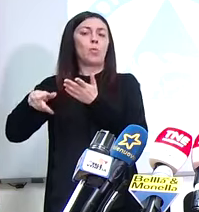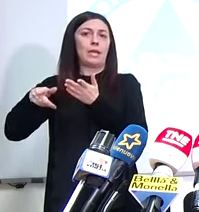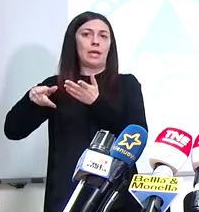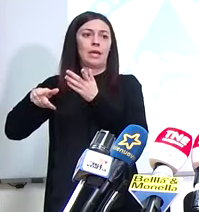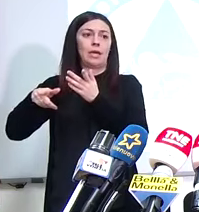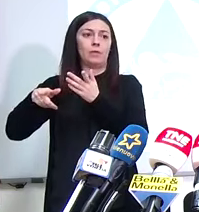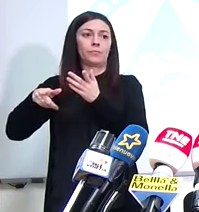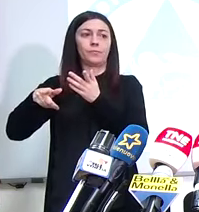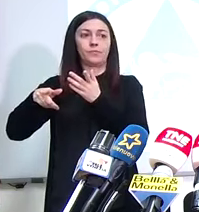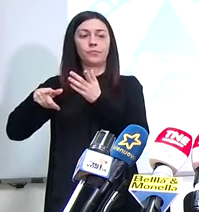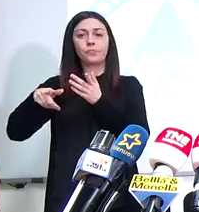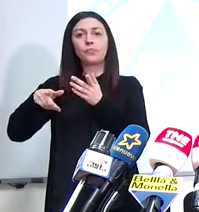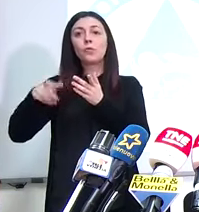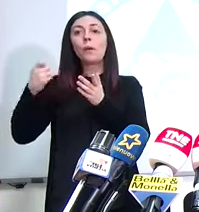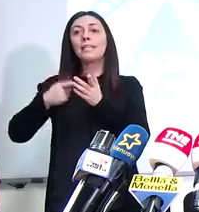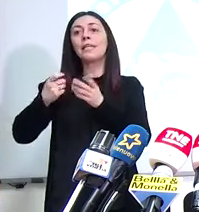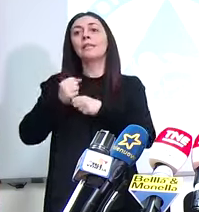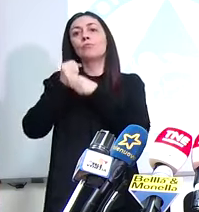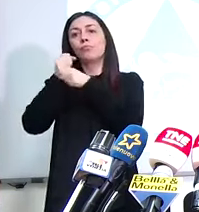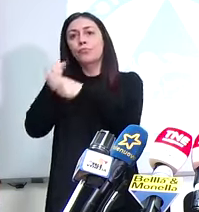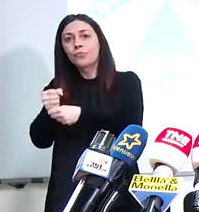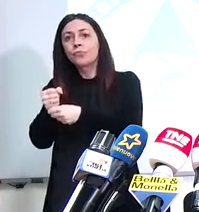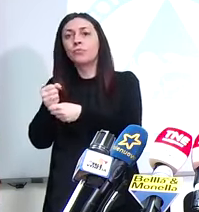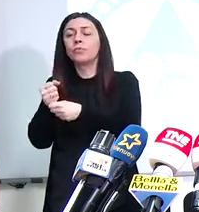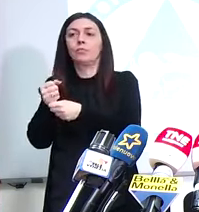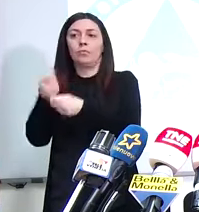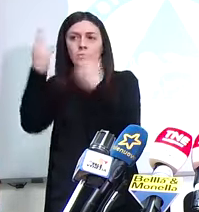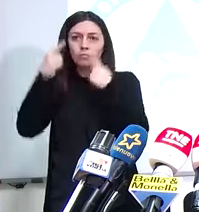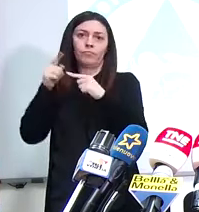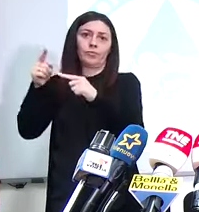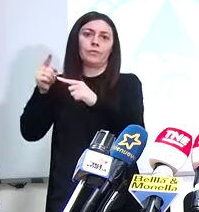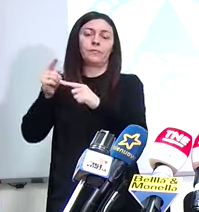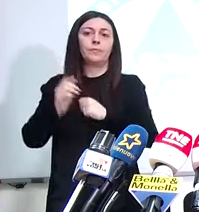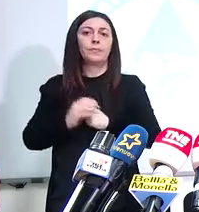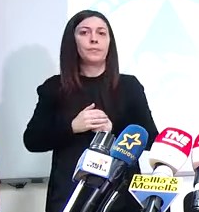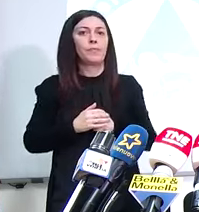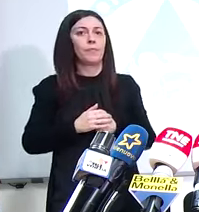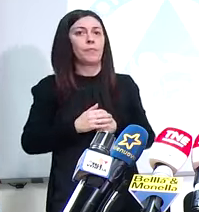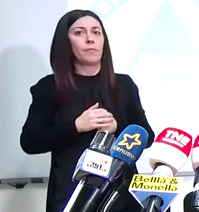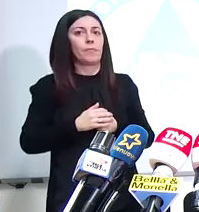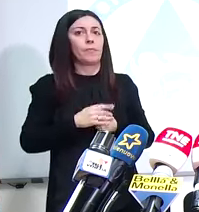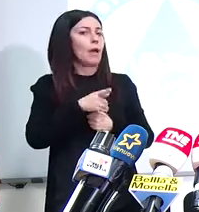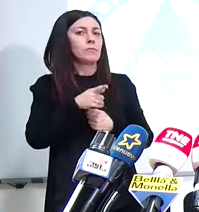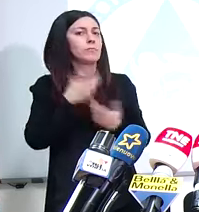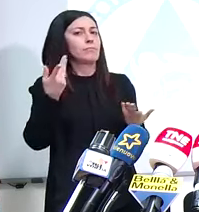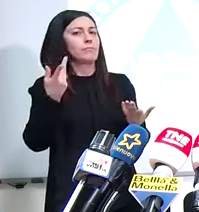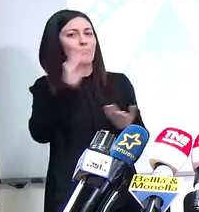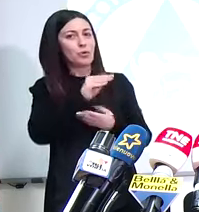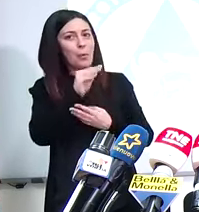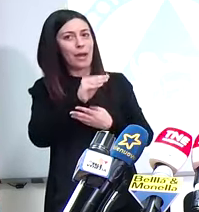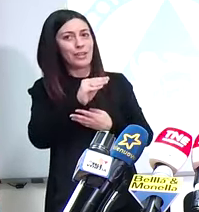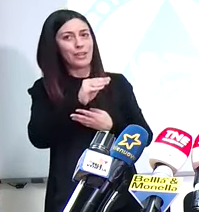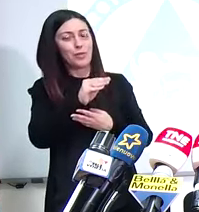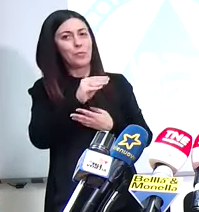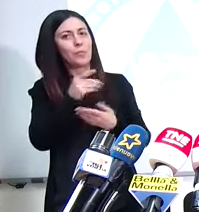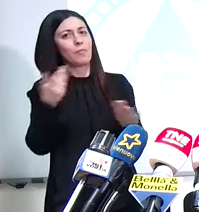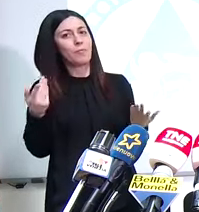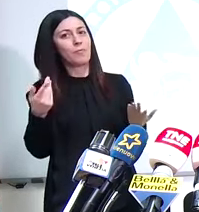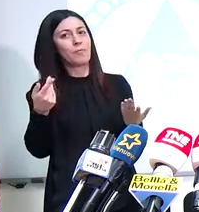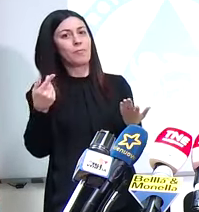presidente incaricato come ho ricordato draghi oggi citando l'articolo la costituzione ecco io gli chiedevo questo lei ha sentito